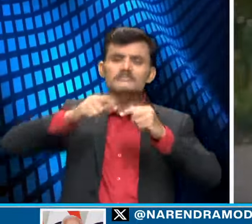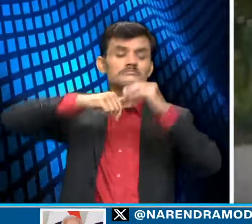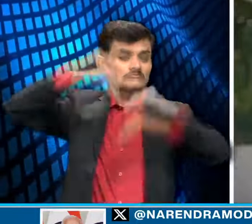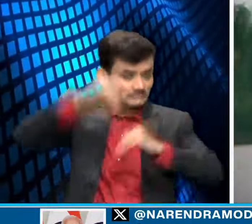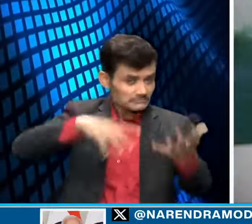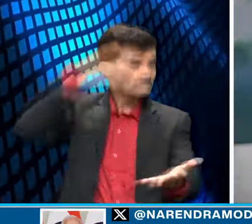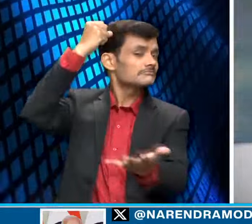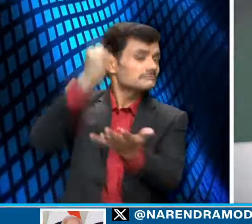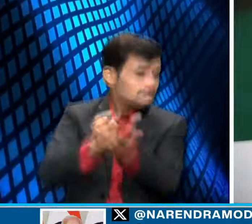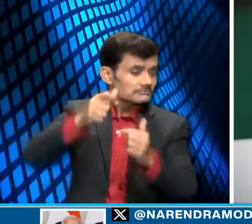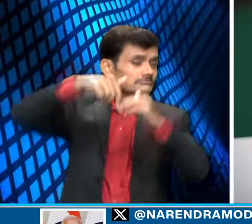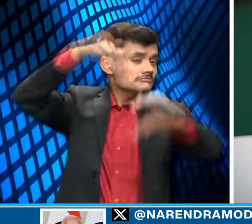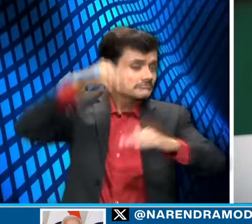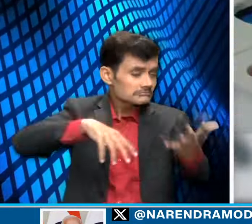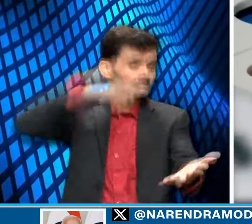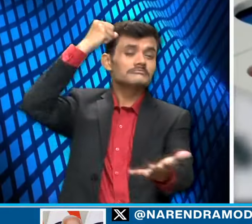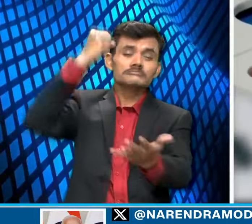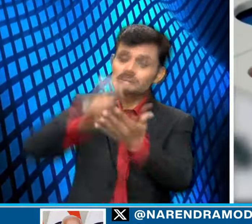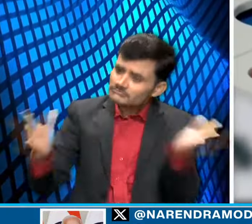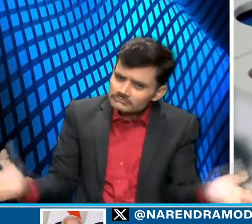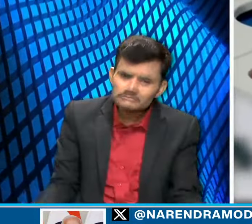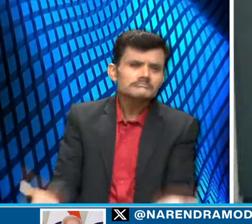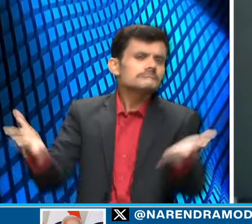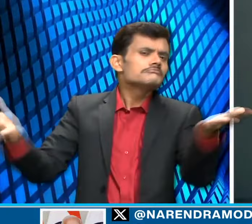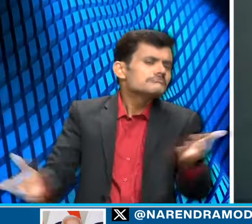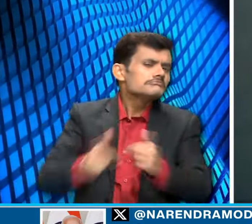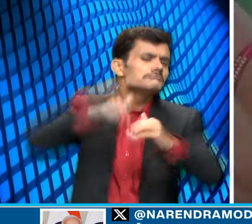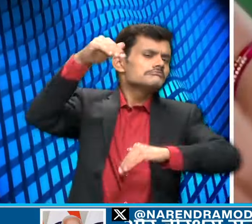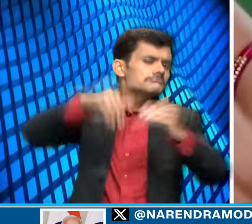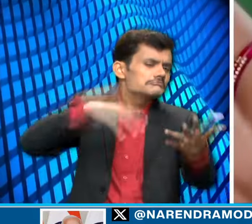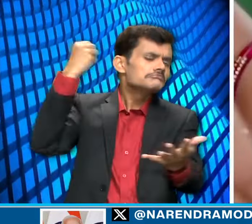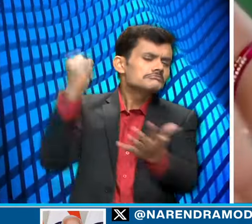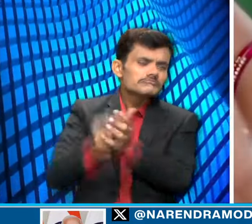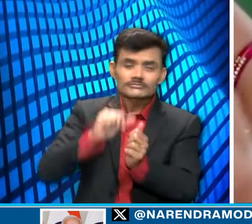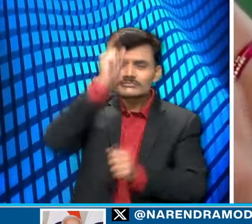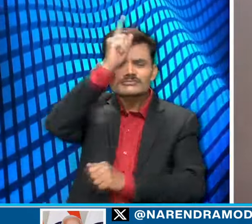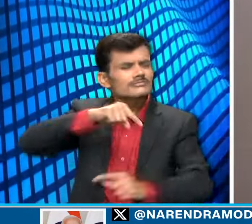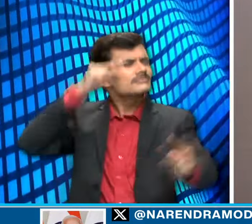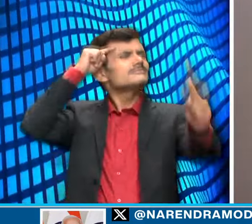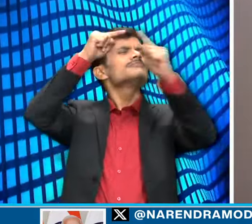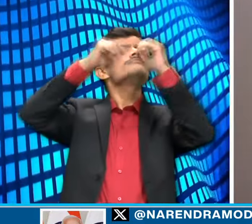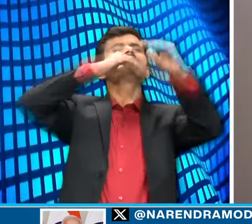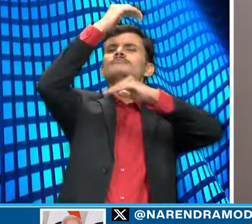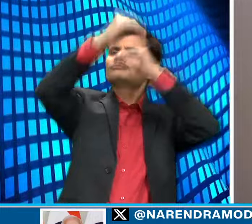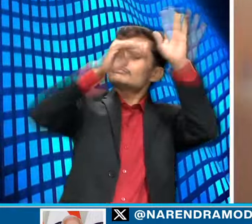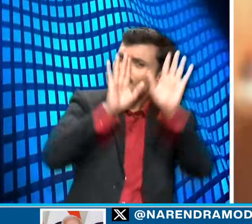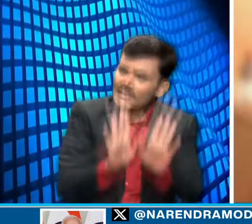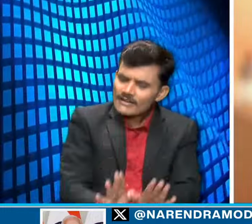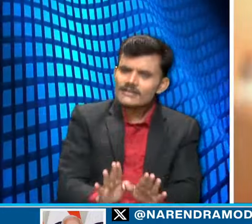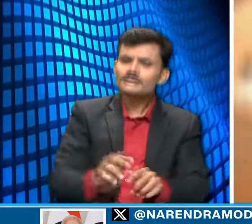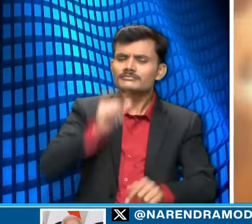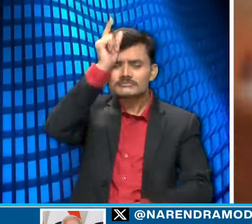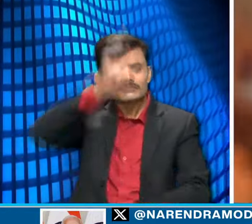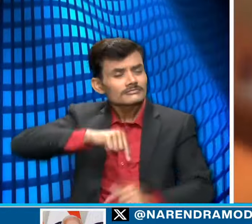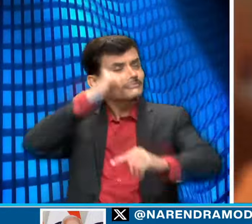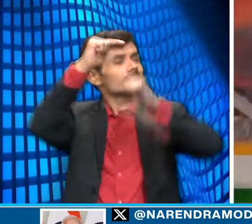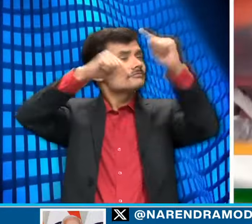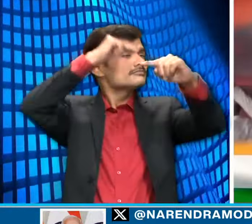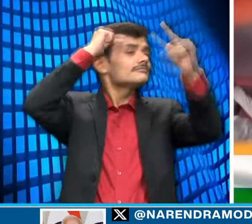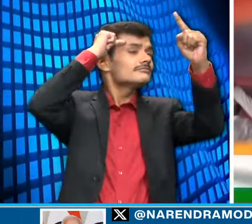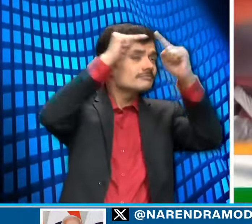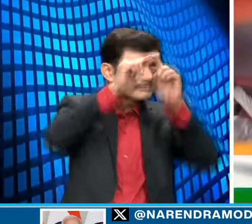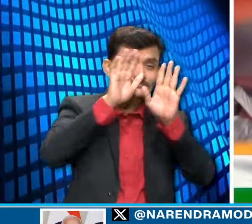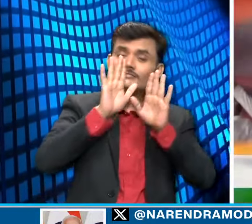مات دان مات دان دینے جائے گے بھارت کے لیے